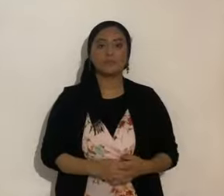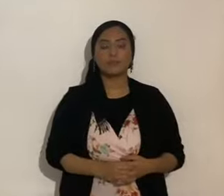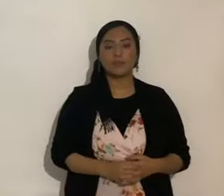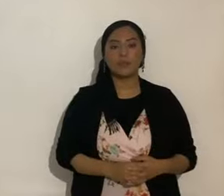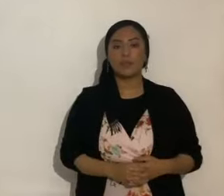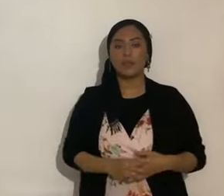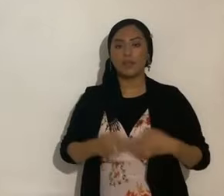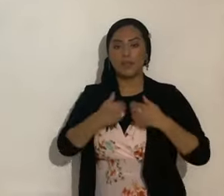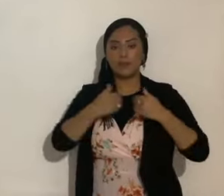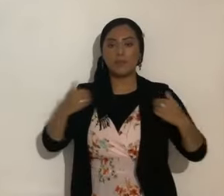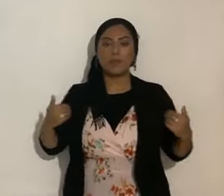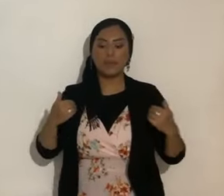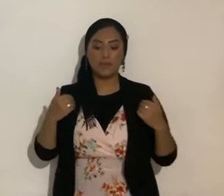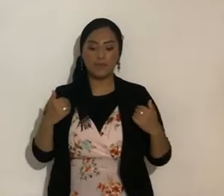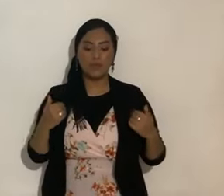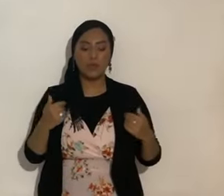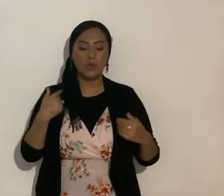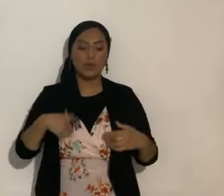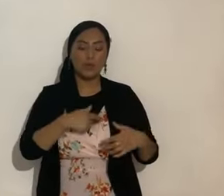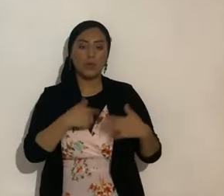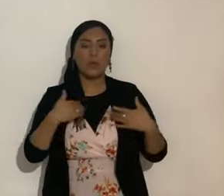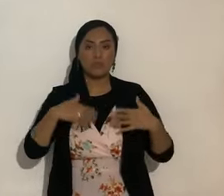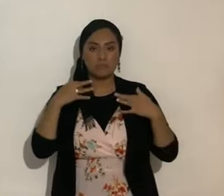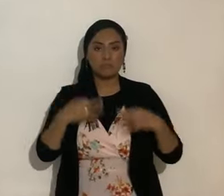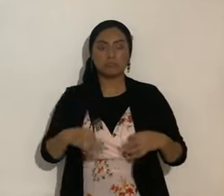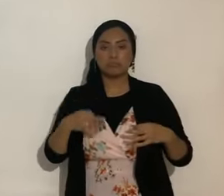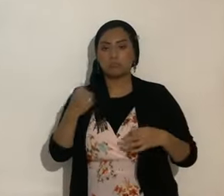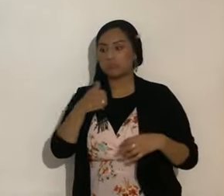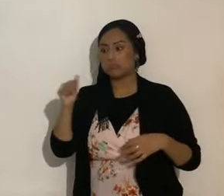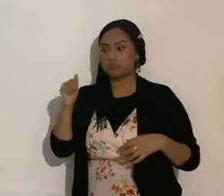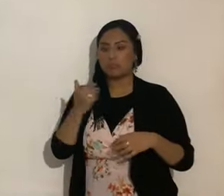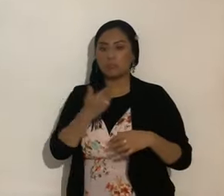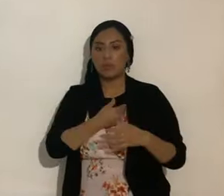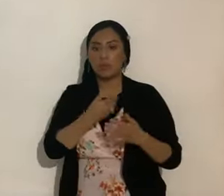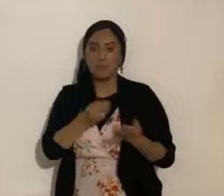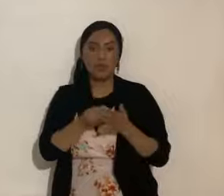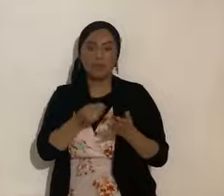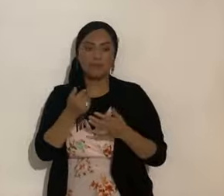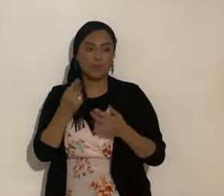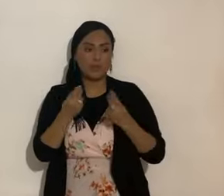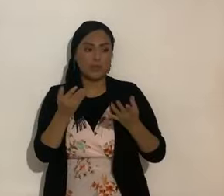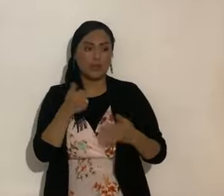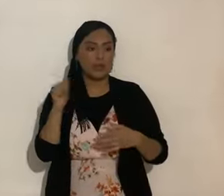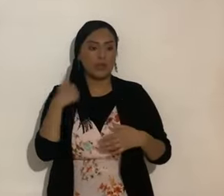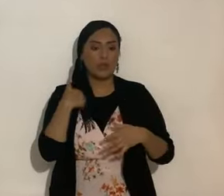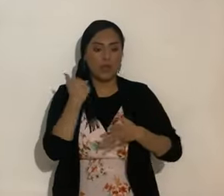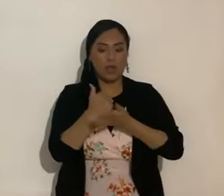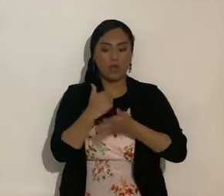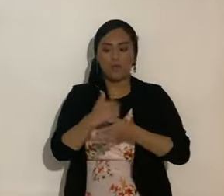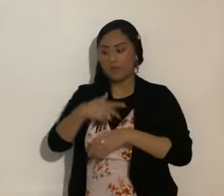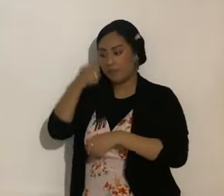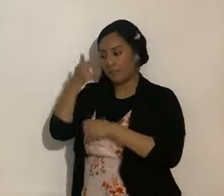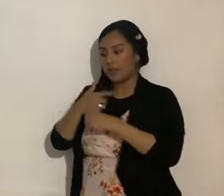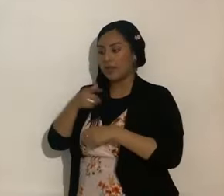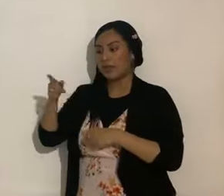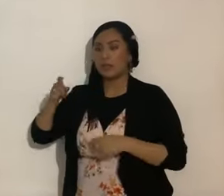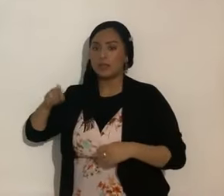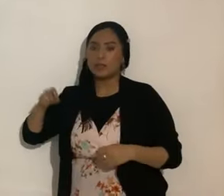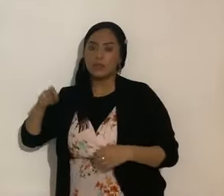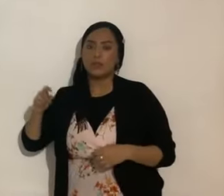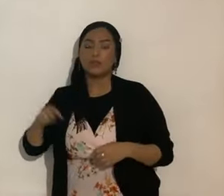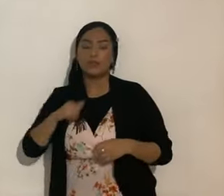santos, apartados de todo pecado, tenemos derecho de hacer lo que queramos con nuestros bienes. ¿Sí? Ayudar a un hermano que tenga